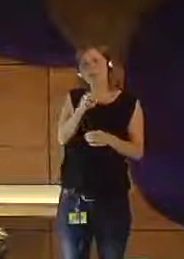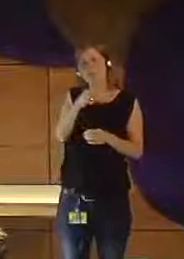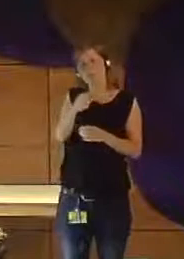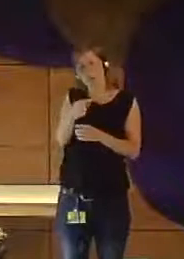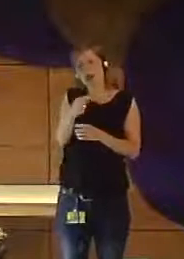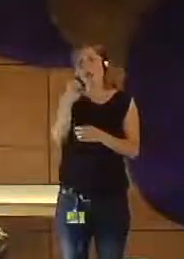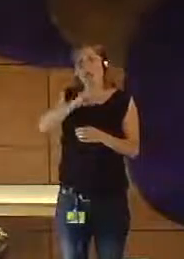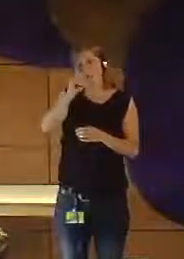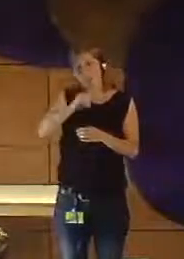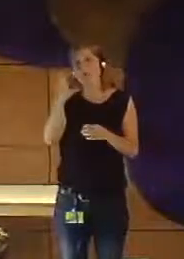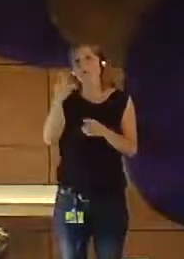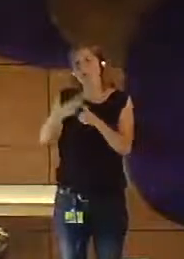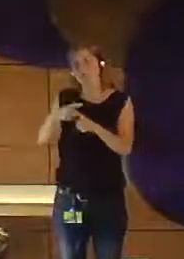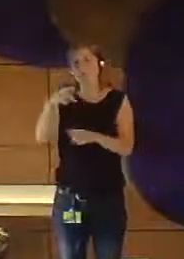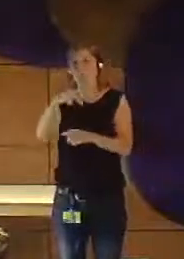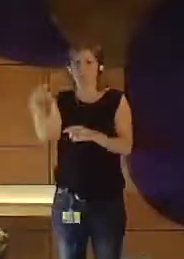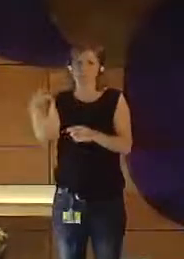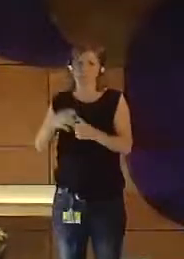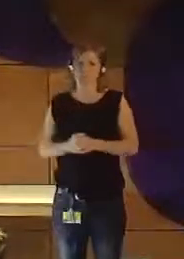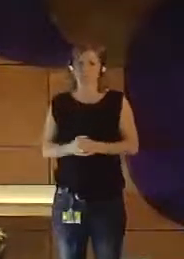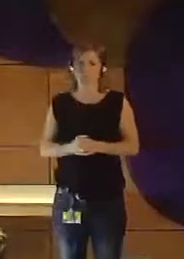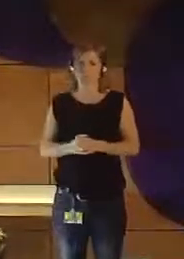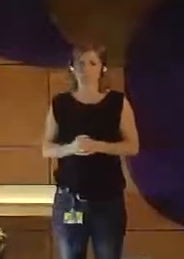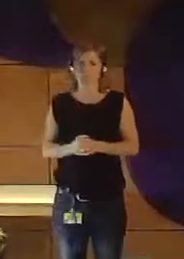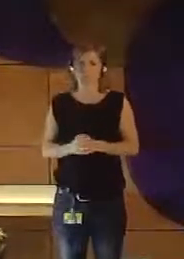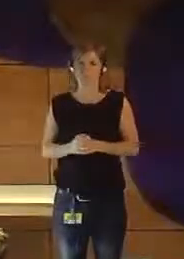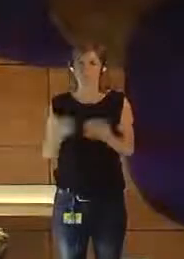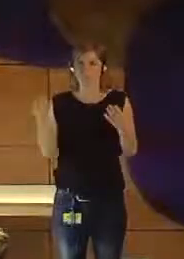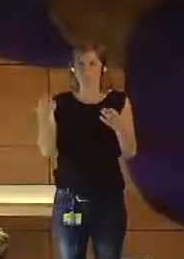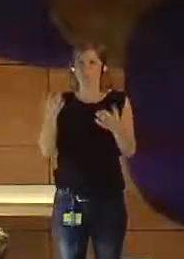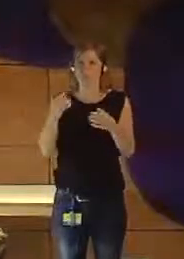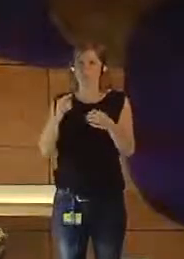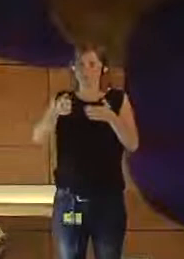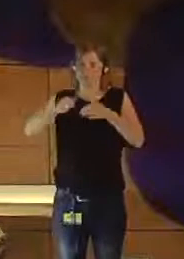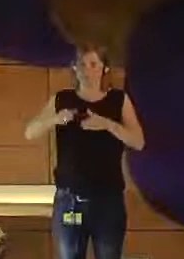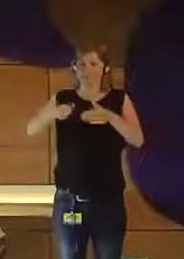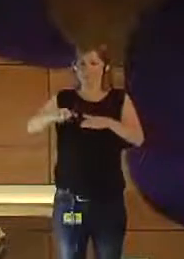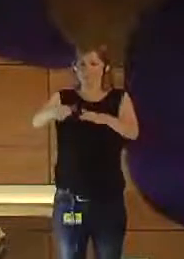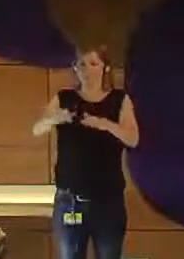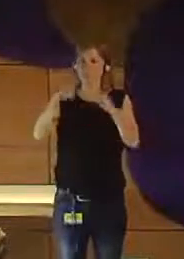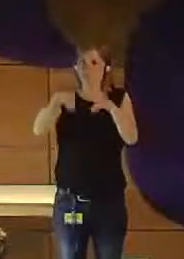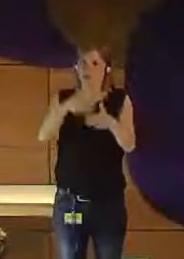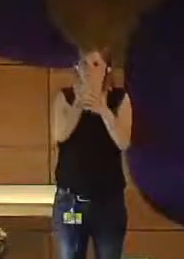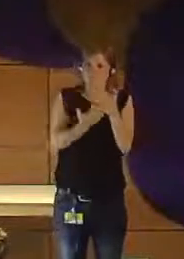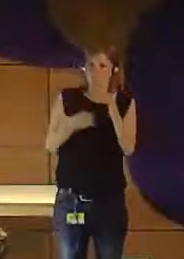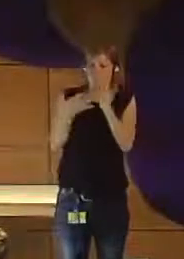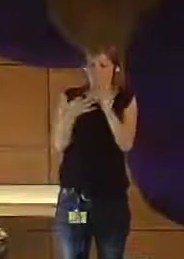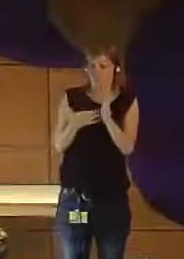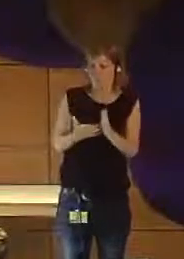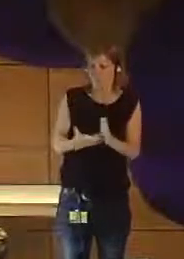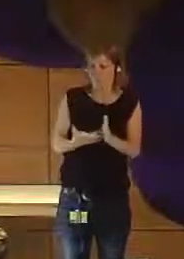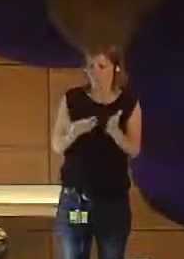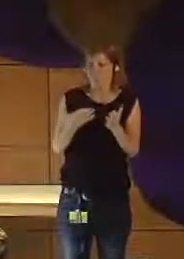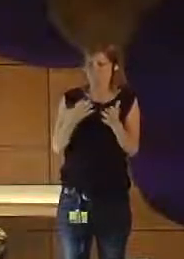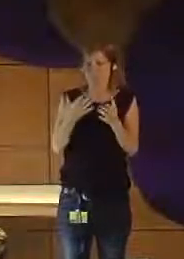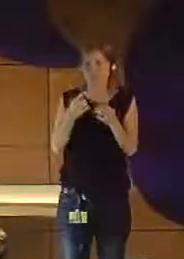plus Progesteron. Und alle halbe Jahr gibt es einen Blutcheck, wirklich nicht regelmäßig